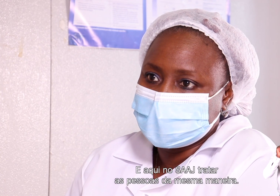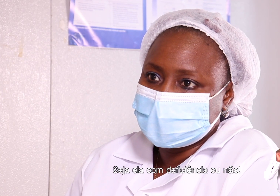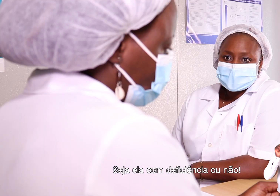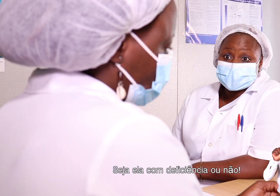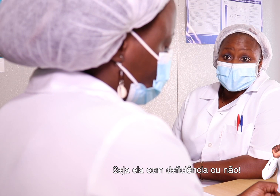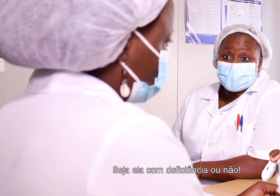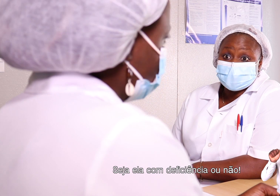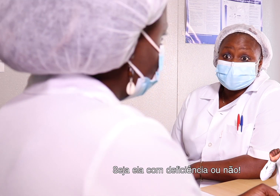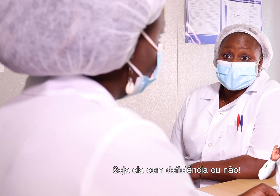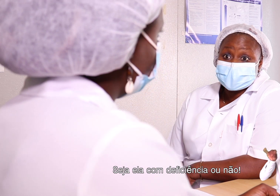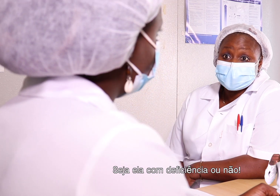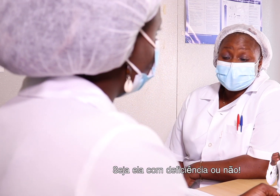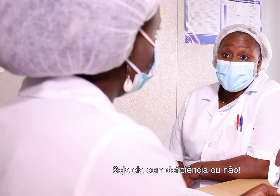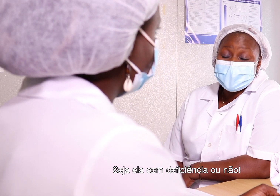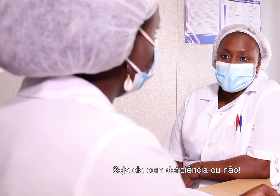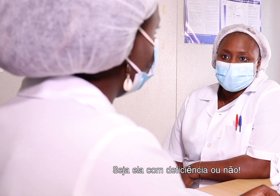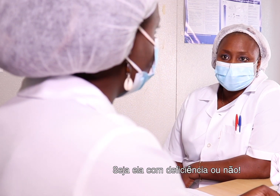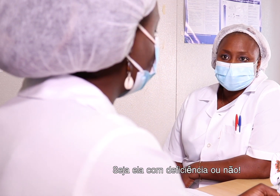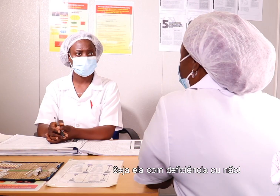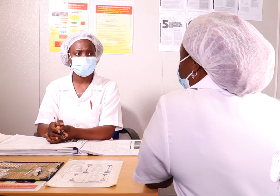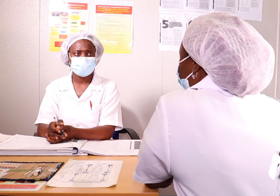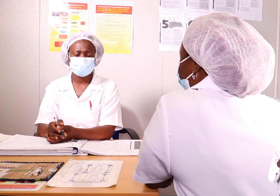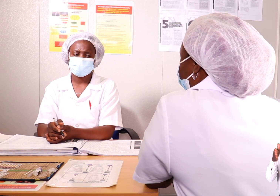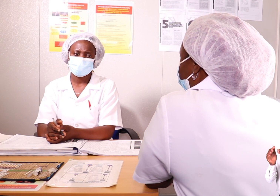maneira. Seja ela com deficiência ou não.